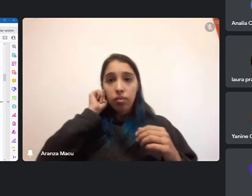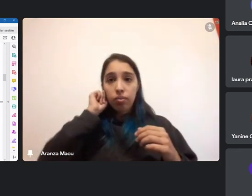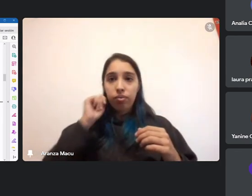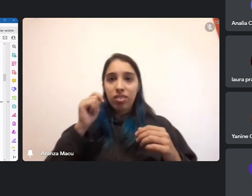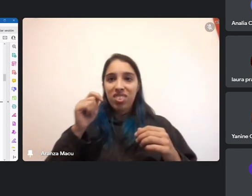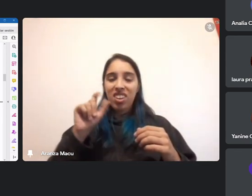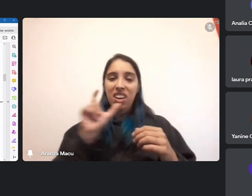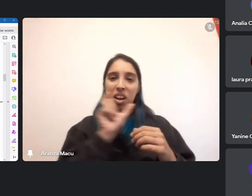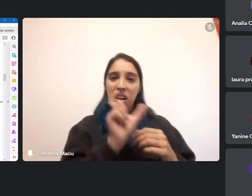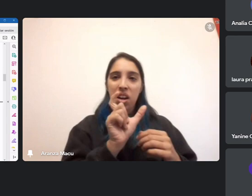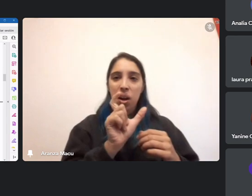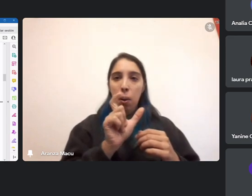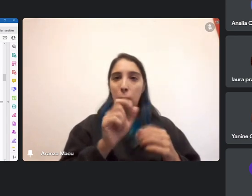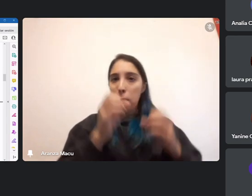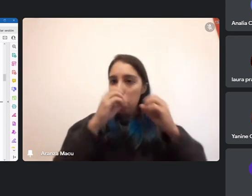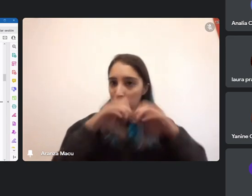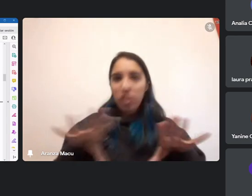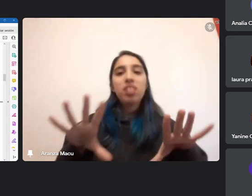frase.